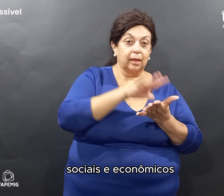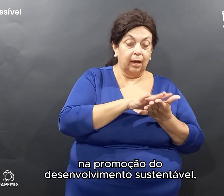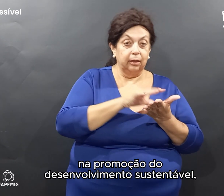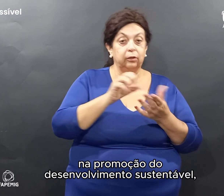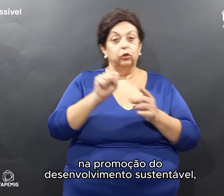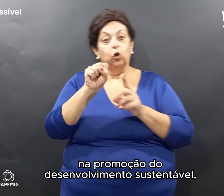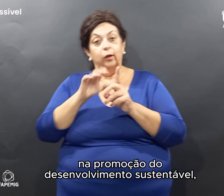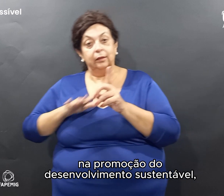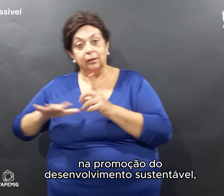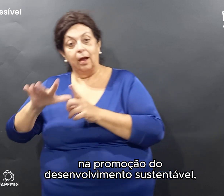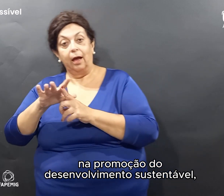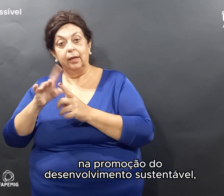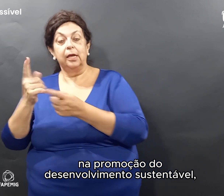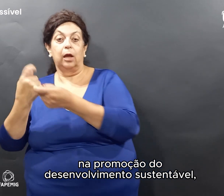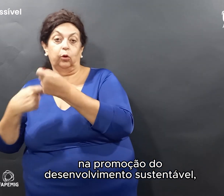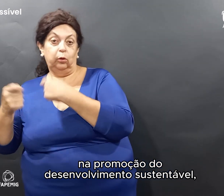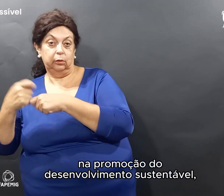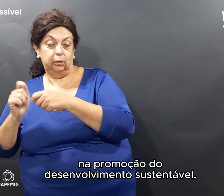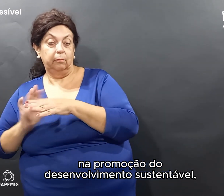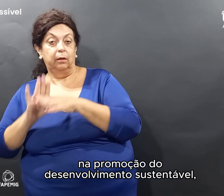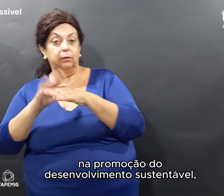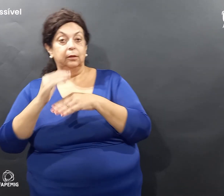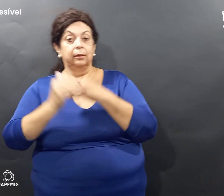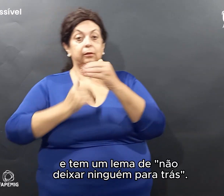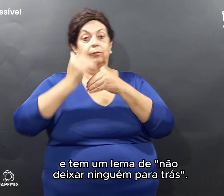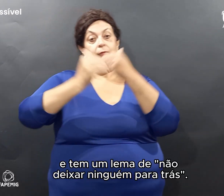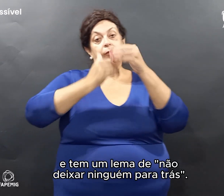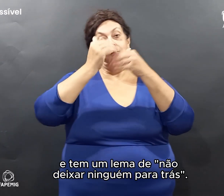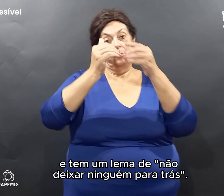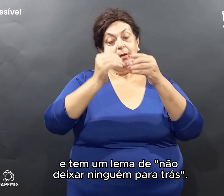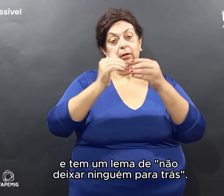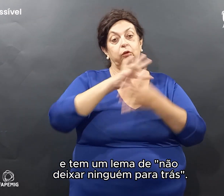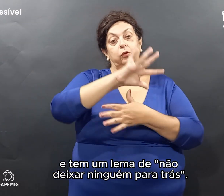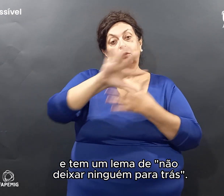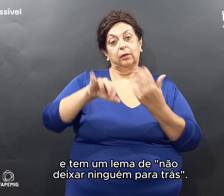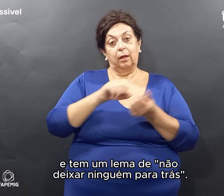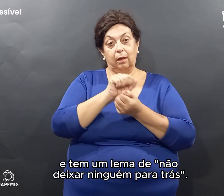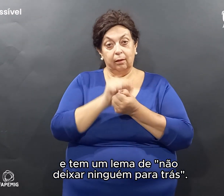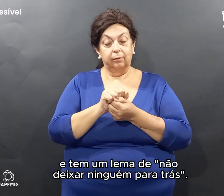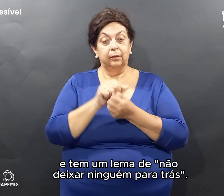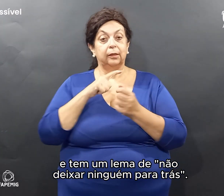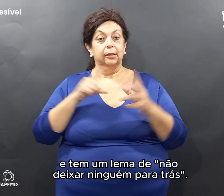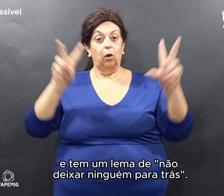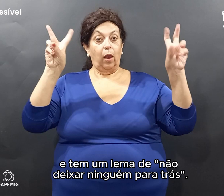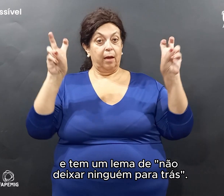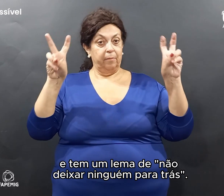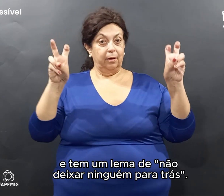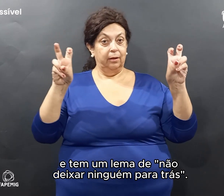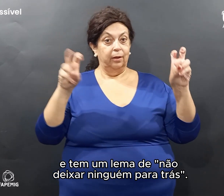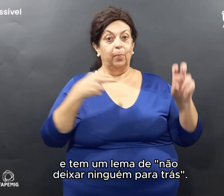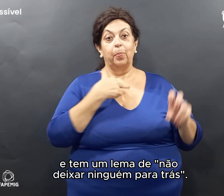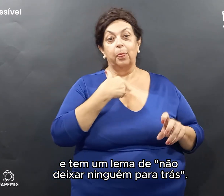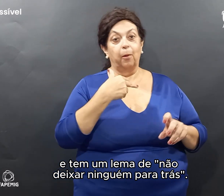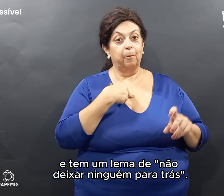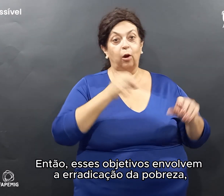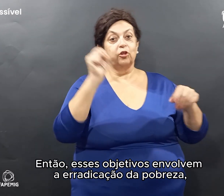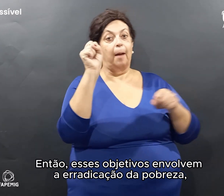na promoção do desenvolvimento sustentável, e tem um lema de não deixar ninguém para trás, né? Então,